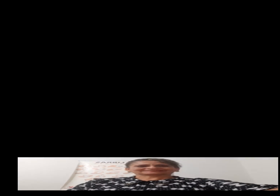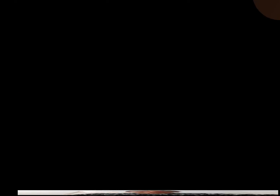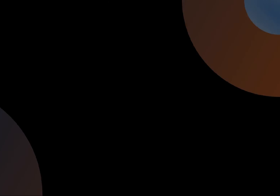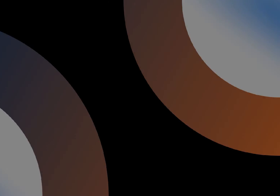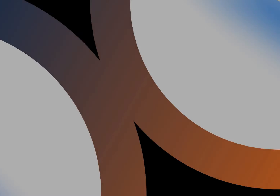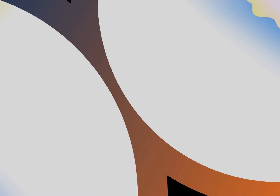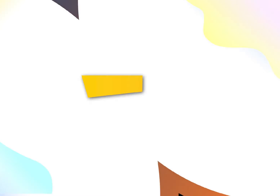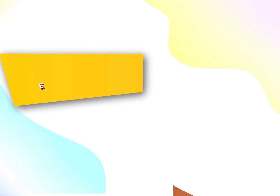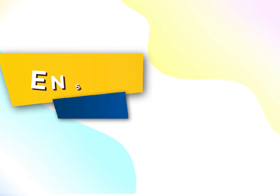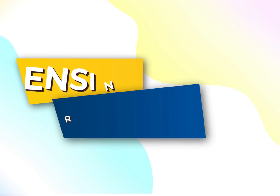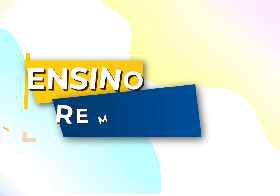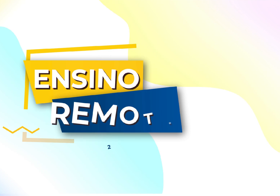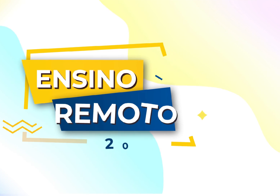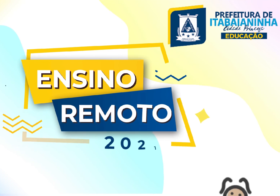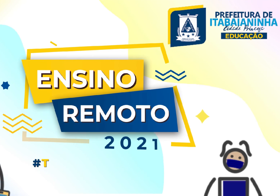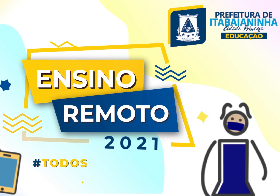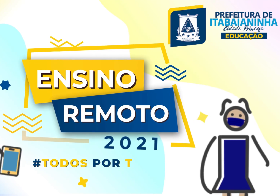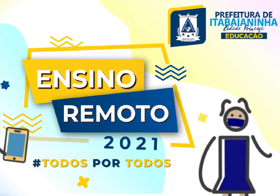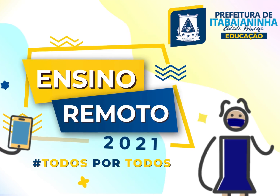Tchau.